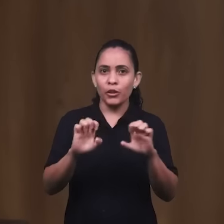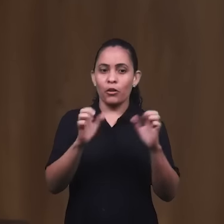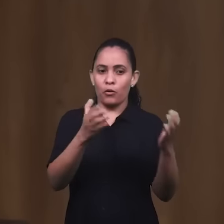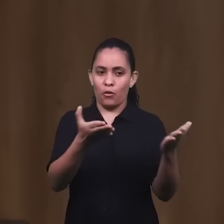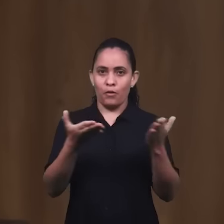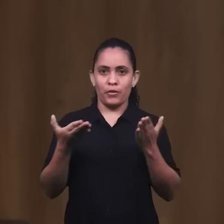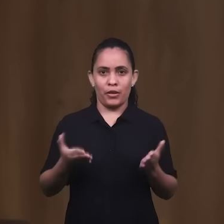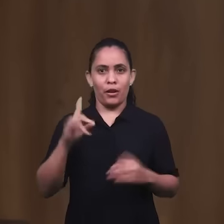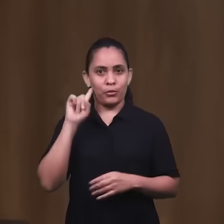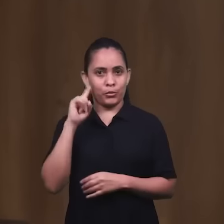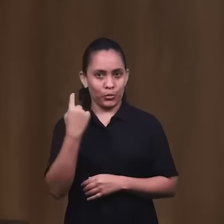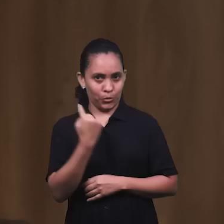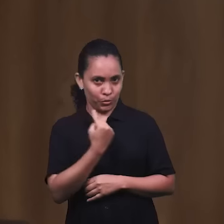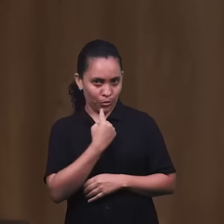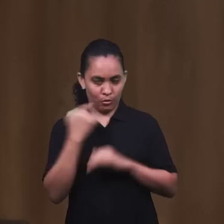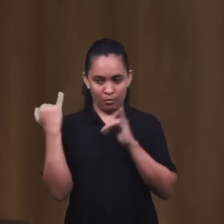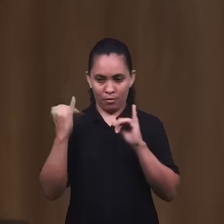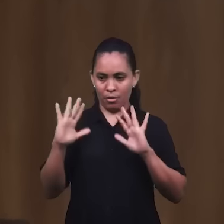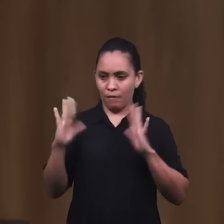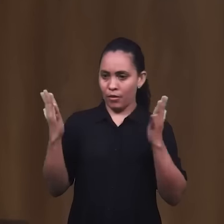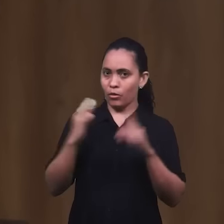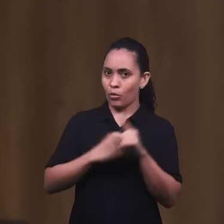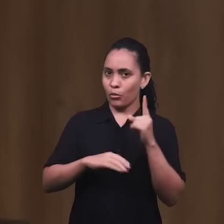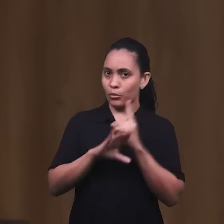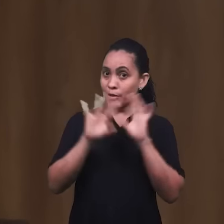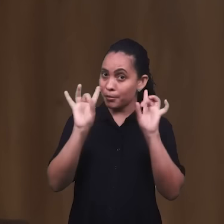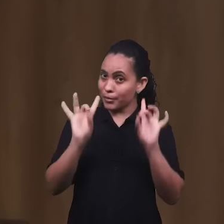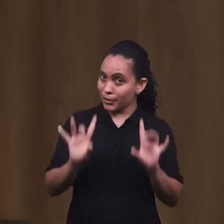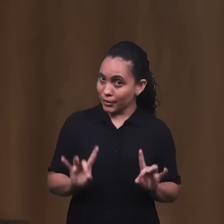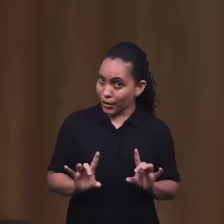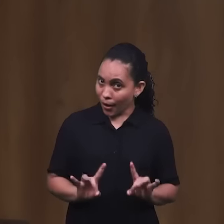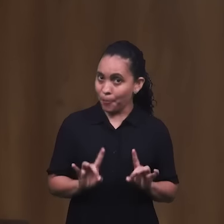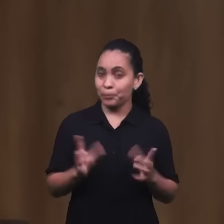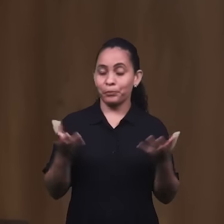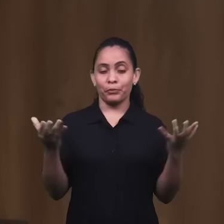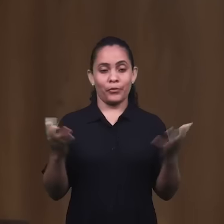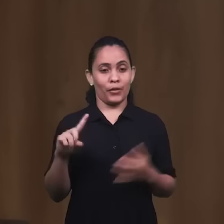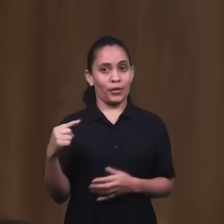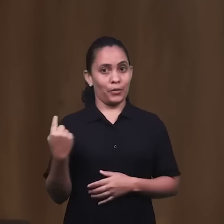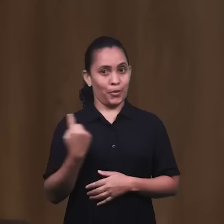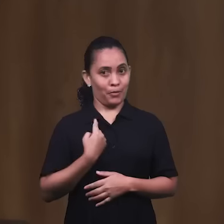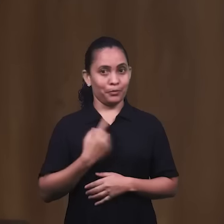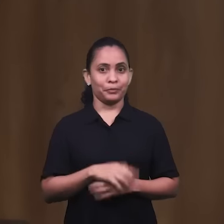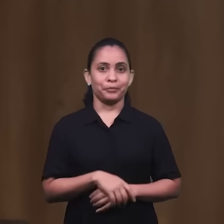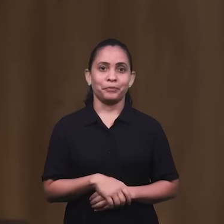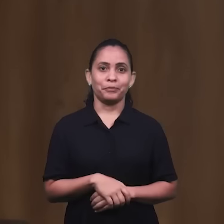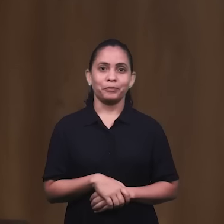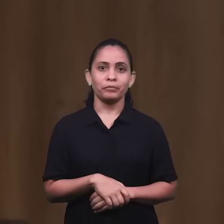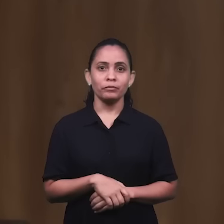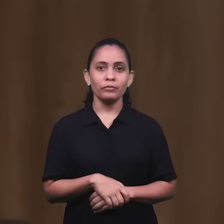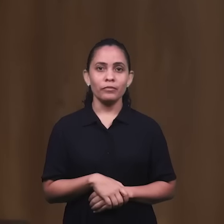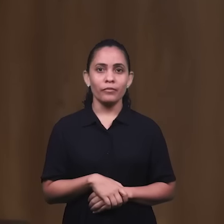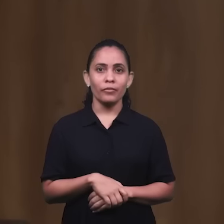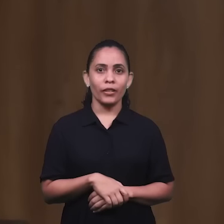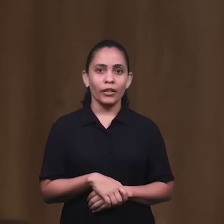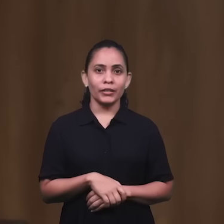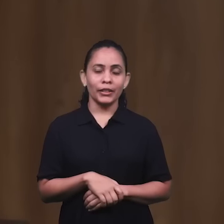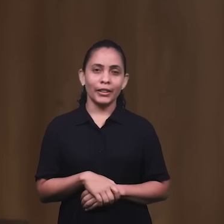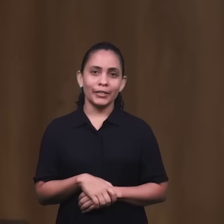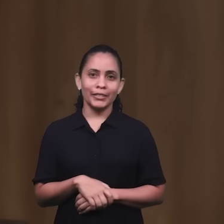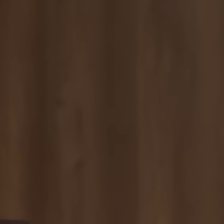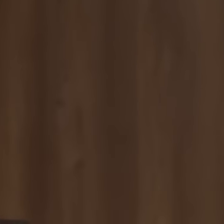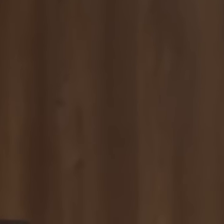que é o momento de aprender a como evangelizar, a como convidar o surdo para trombetas e festa, ou um culto especial na sua igreja. E nós vamos